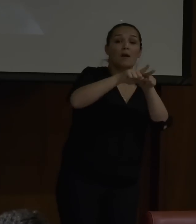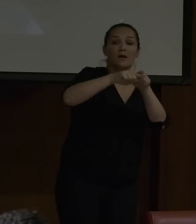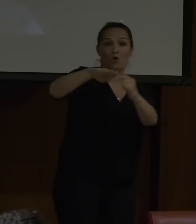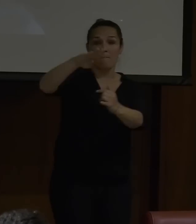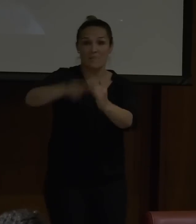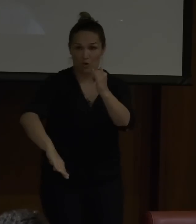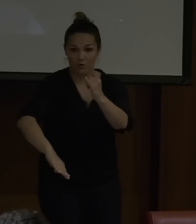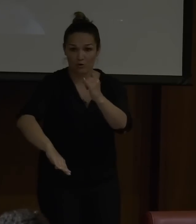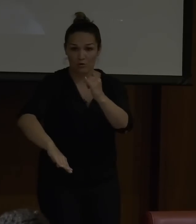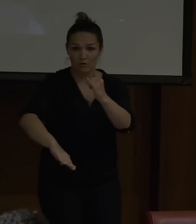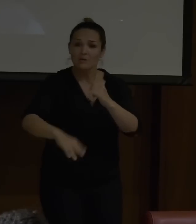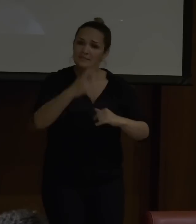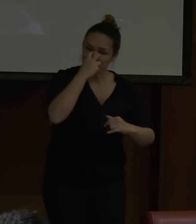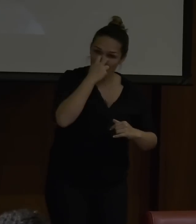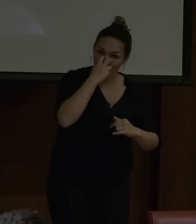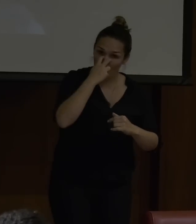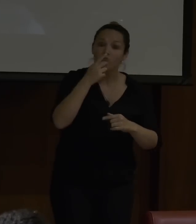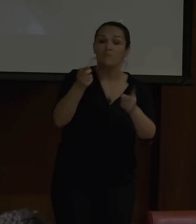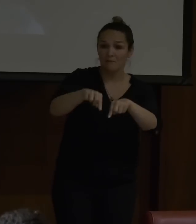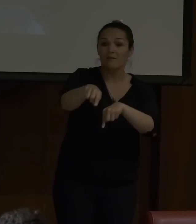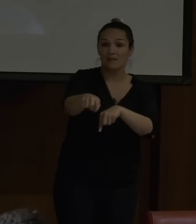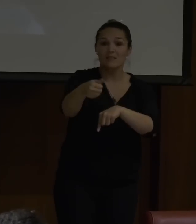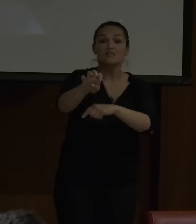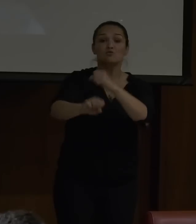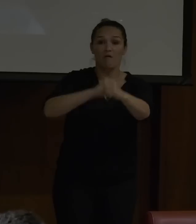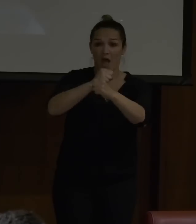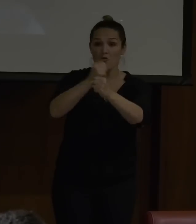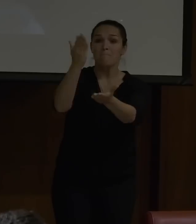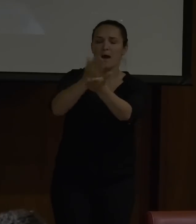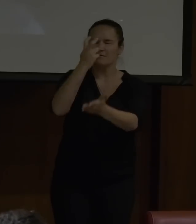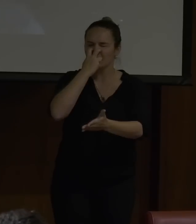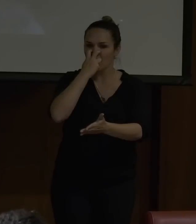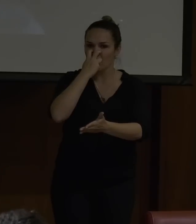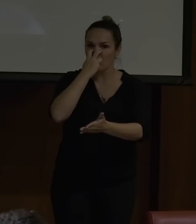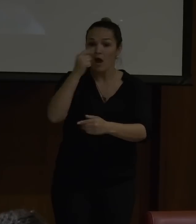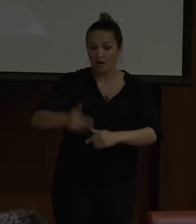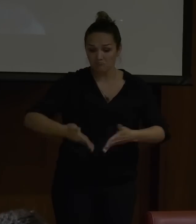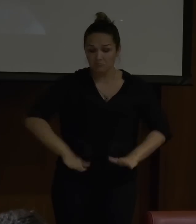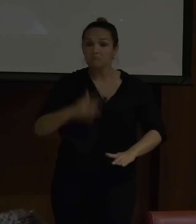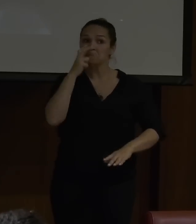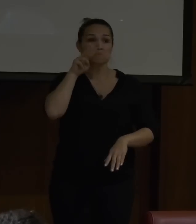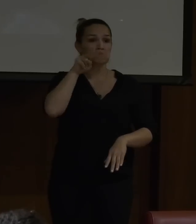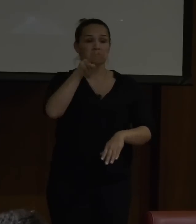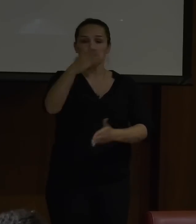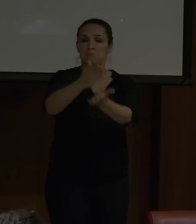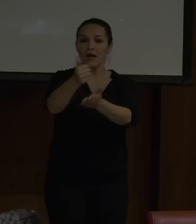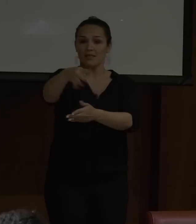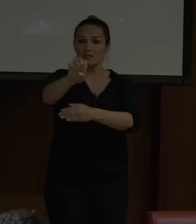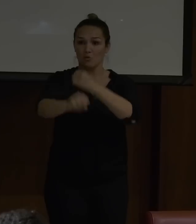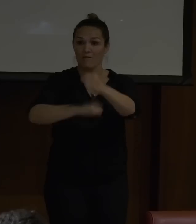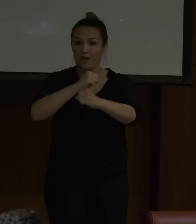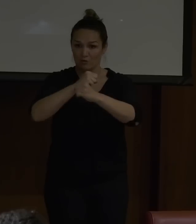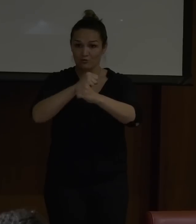ciego a los 19 años, hay una historia dramatiquísima con Urbano, y Urbano fue, luego de que Jaime fue el